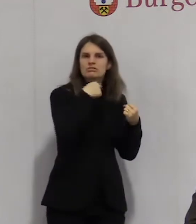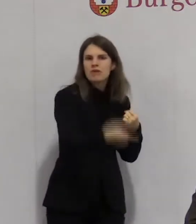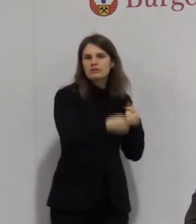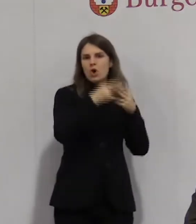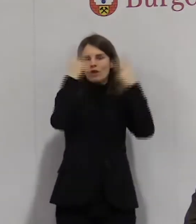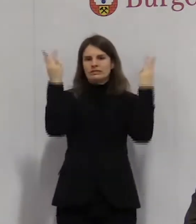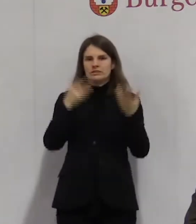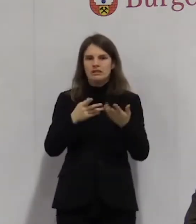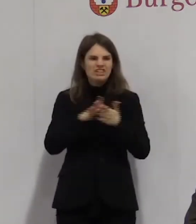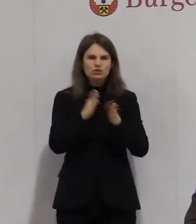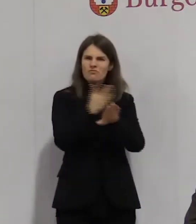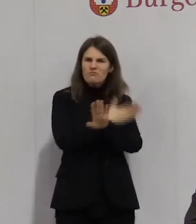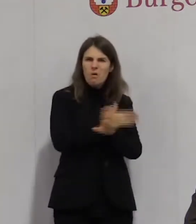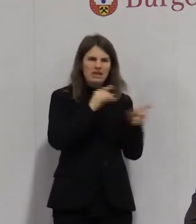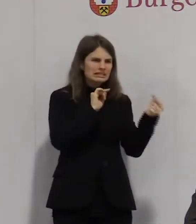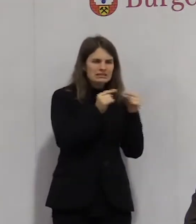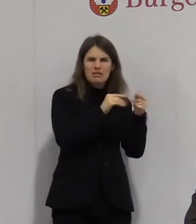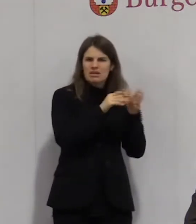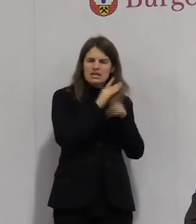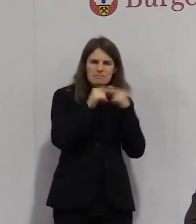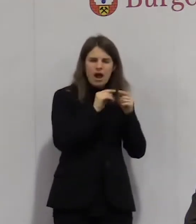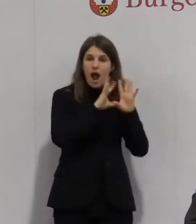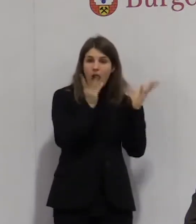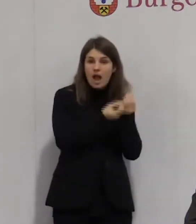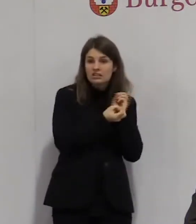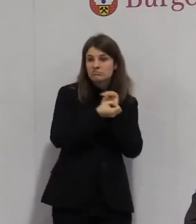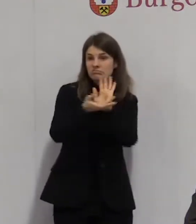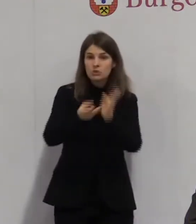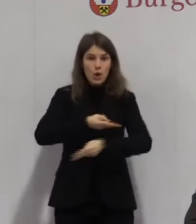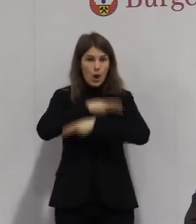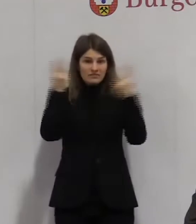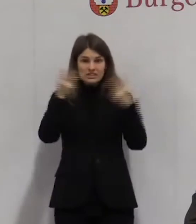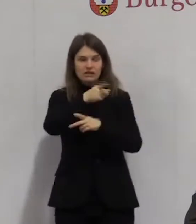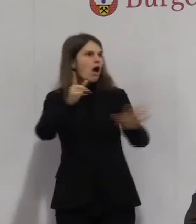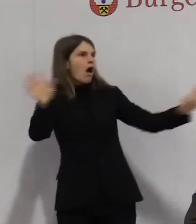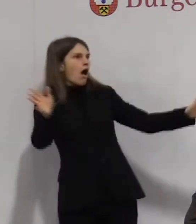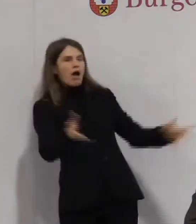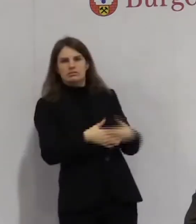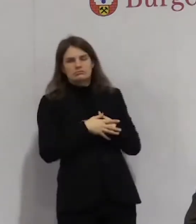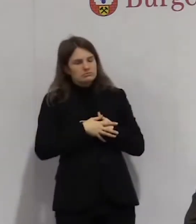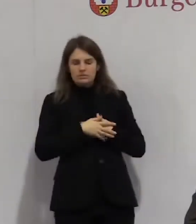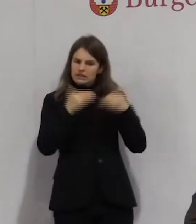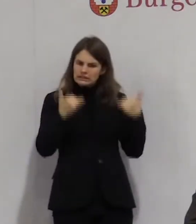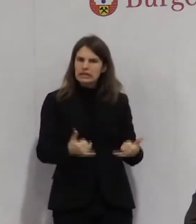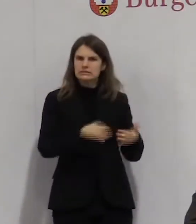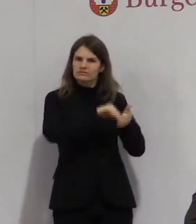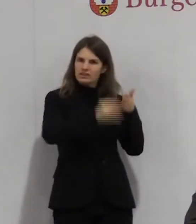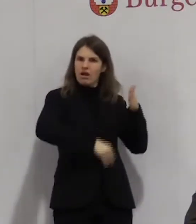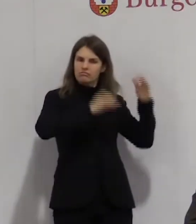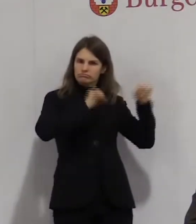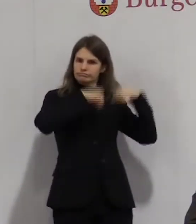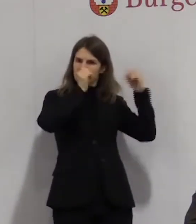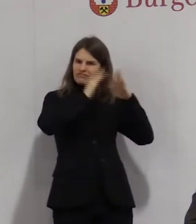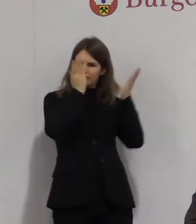da sozusagen jeden Planungsstand und jeden Vertragsentwurfsstand öffentlich macht. Aber jetzt ist das alles unter Dach und Fach